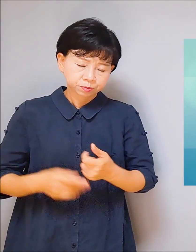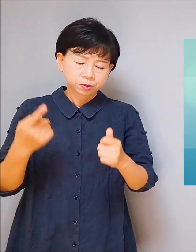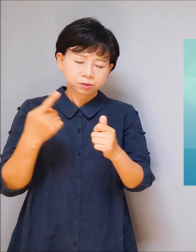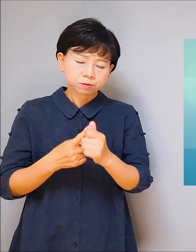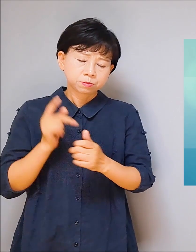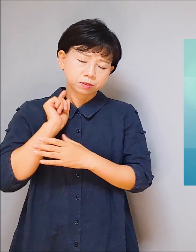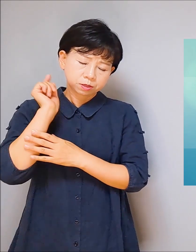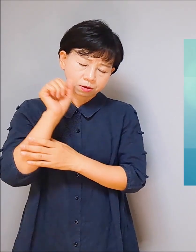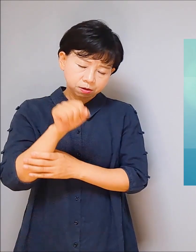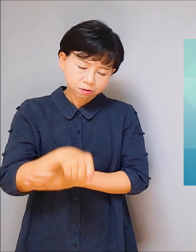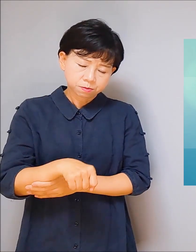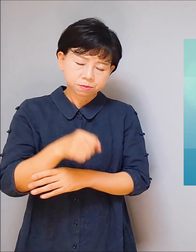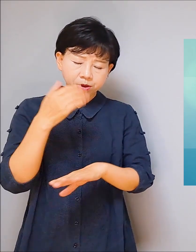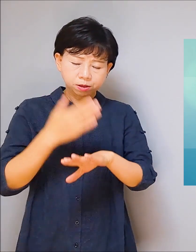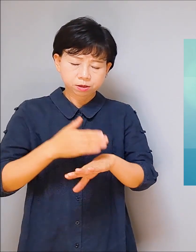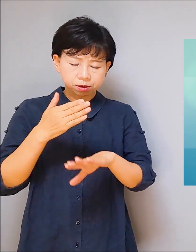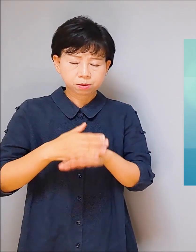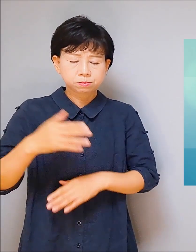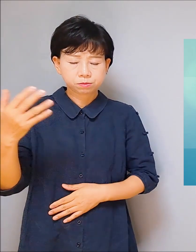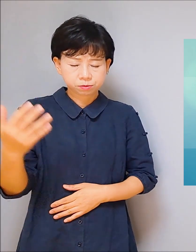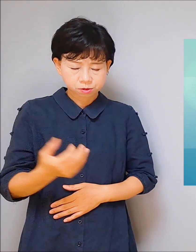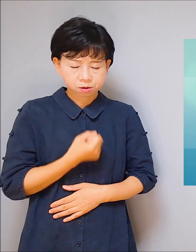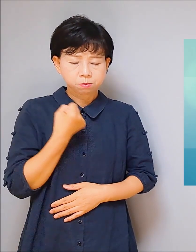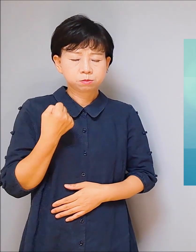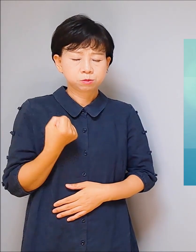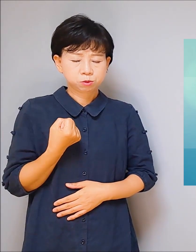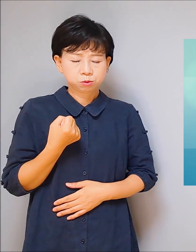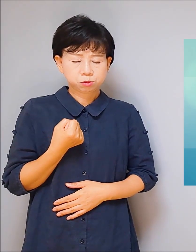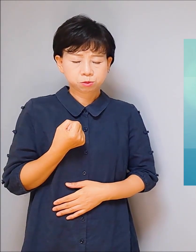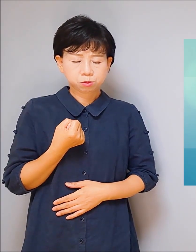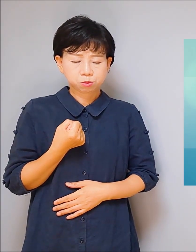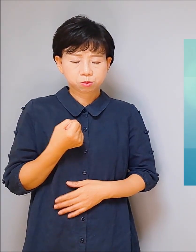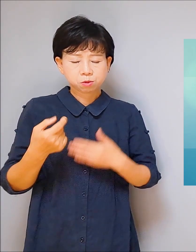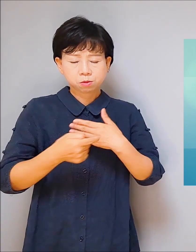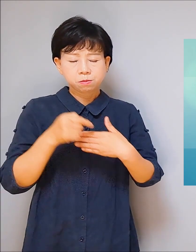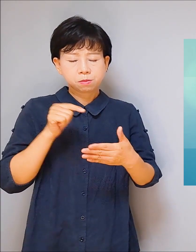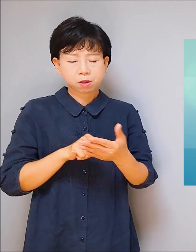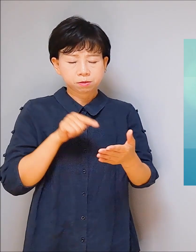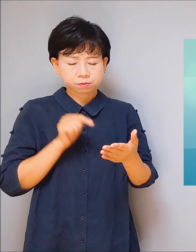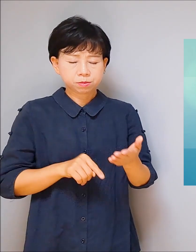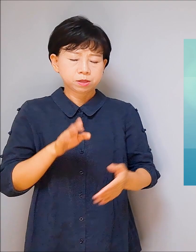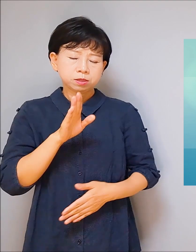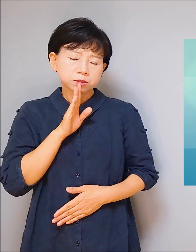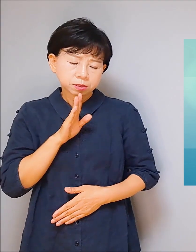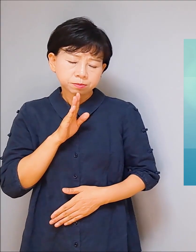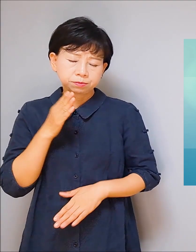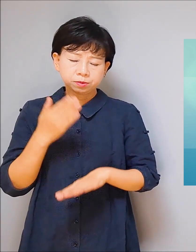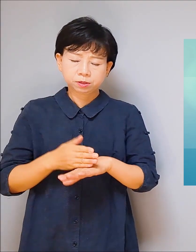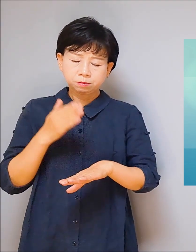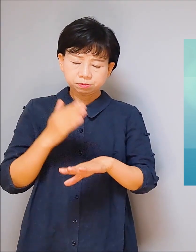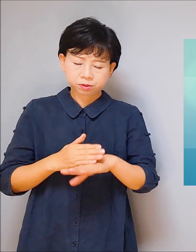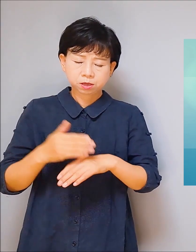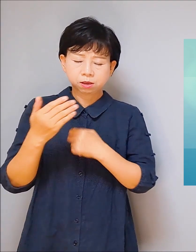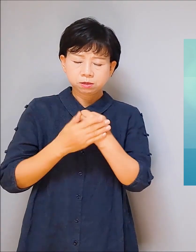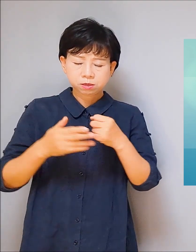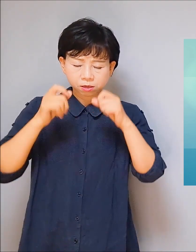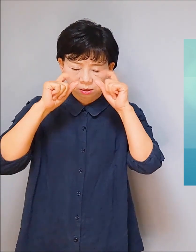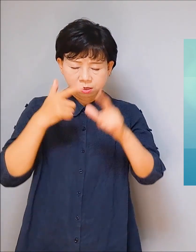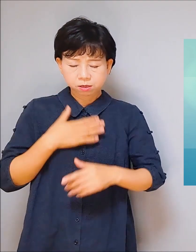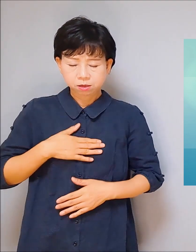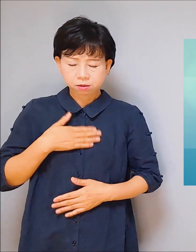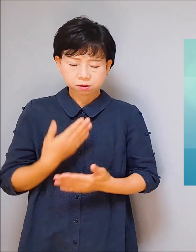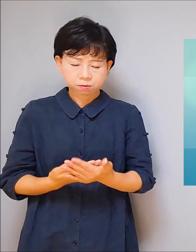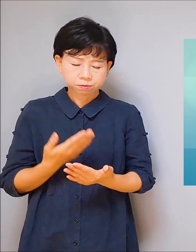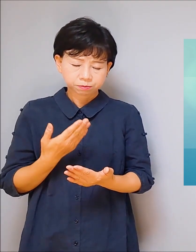열매를 감사함을 깊이 묵상하면서 우리 마음속에 진정한 감사와 하나님의 은혜를 깨닫게